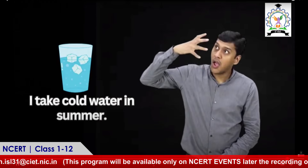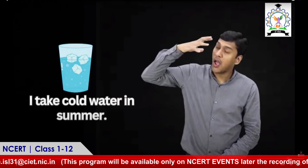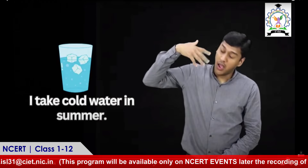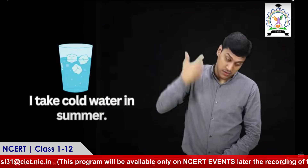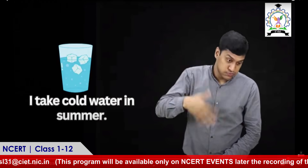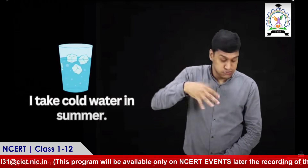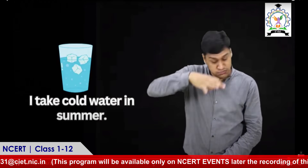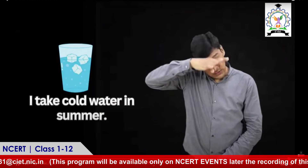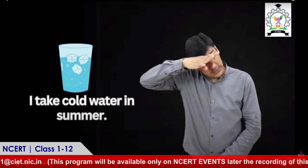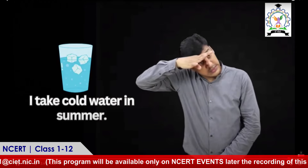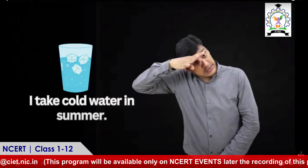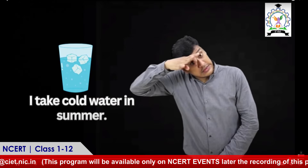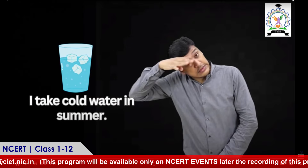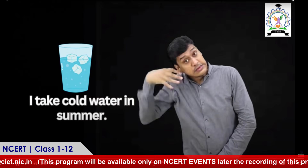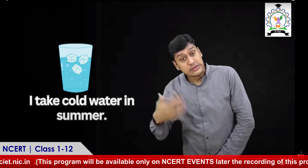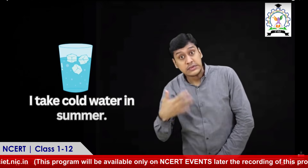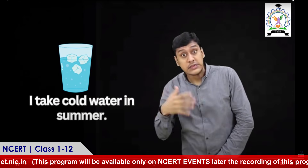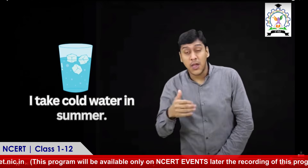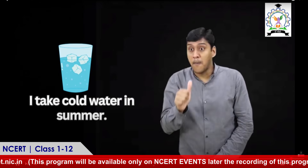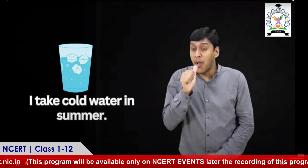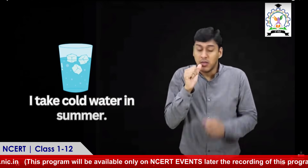मैं गर्मियों में ठंडा पानी पीता हूँ।